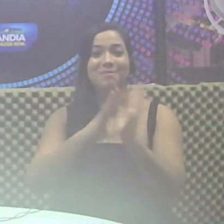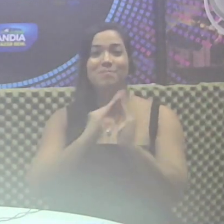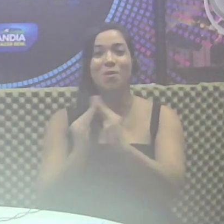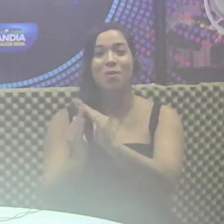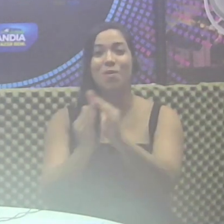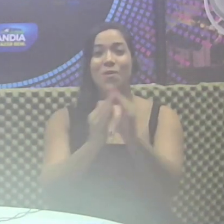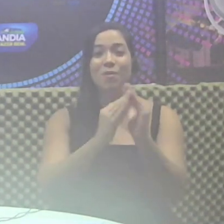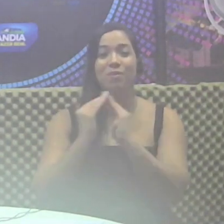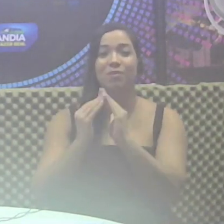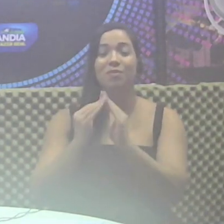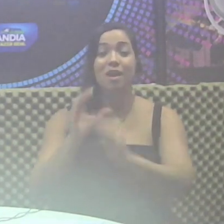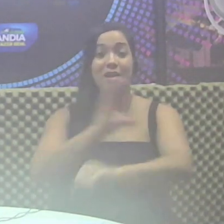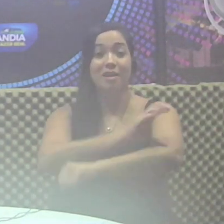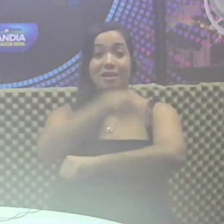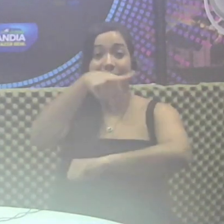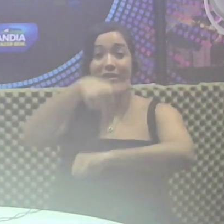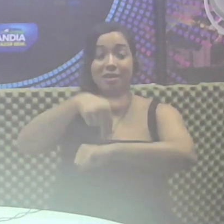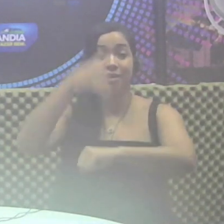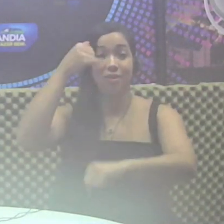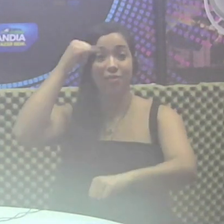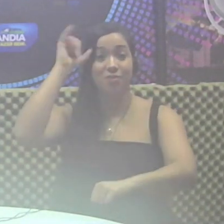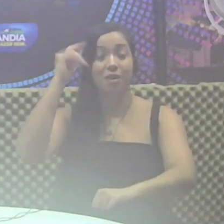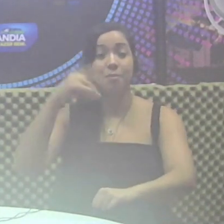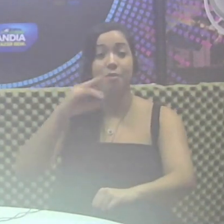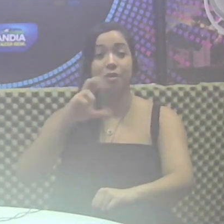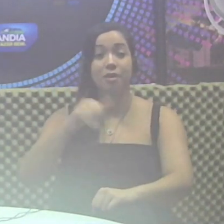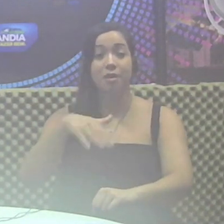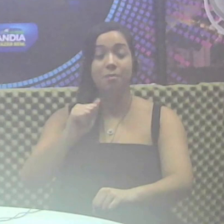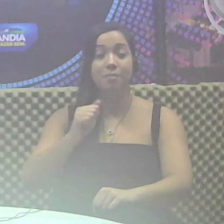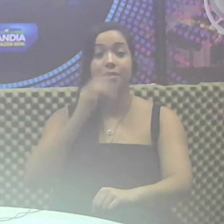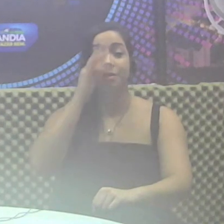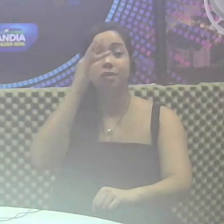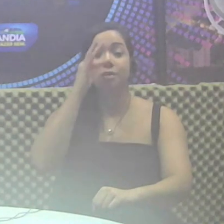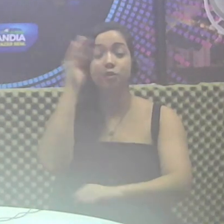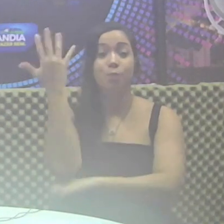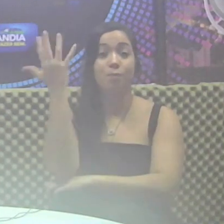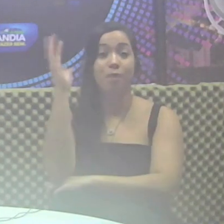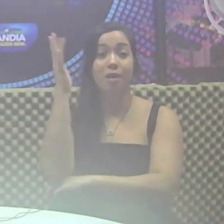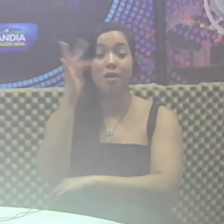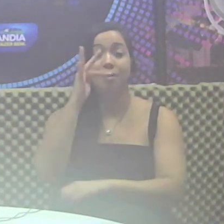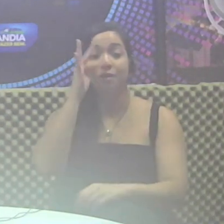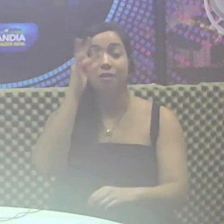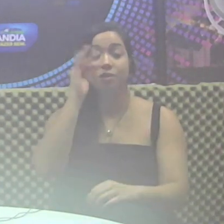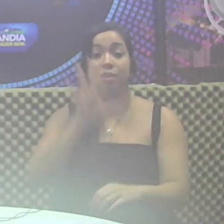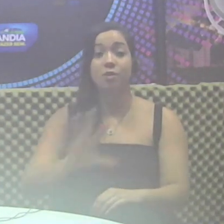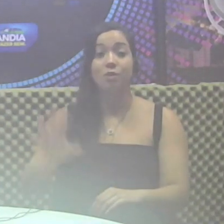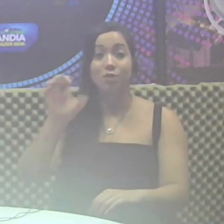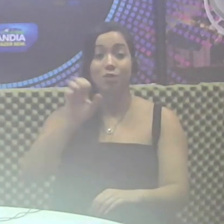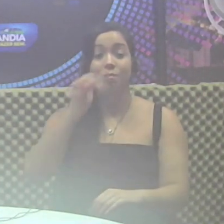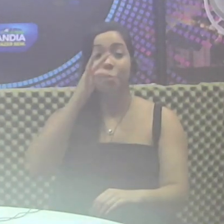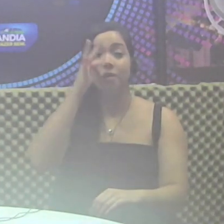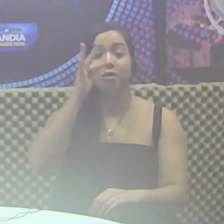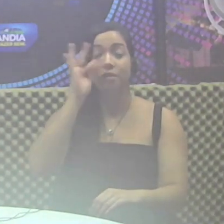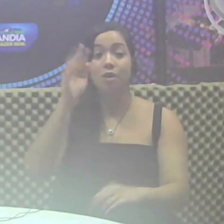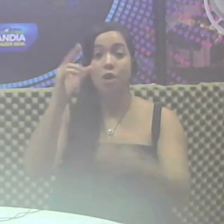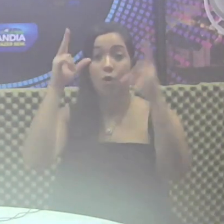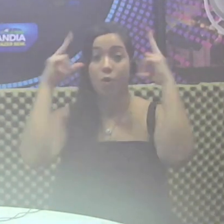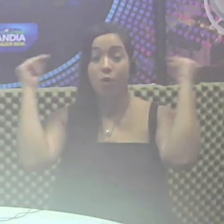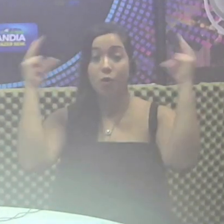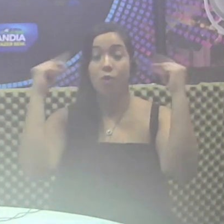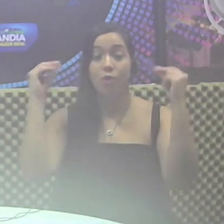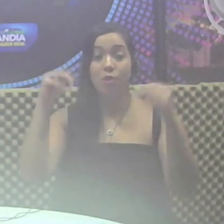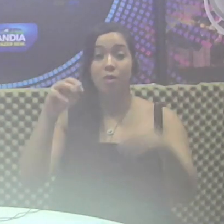dos bairros Canaã, Chácaras Panorama, Jardim das Palmeiras, Jardim Europa, Jardim Holanda,